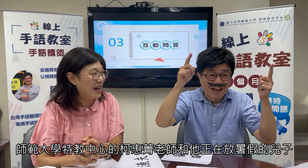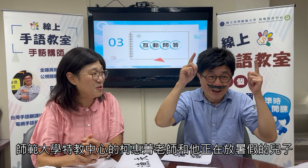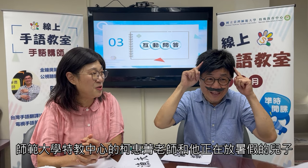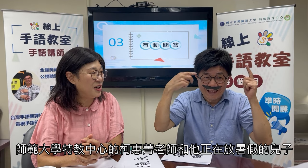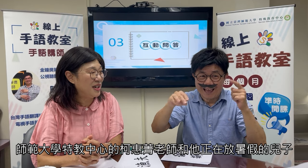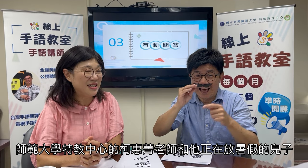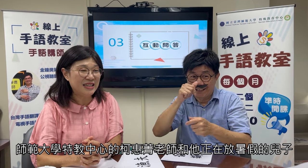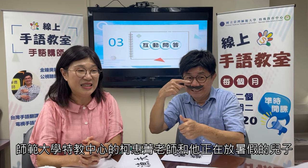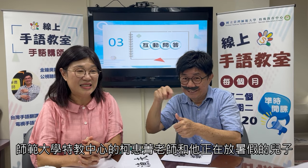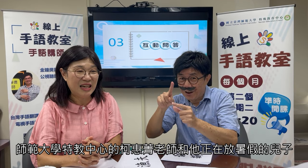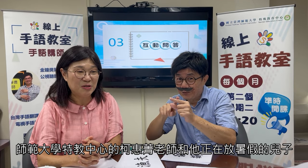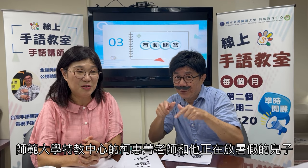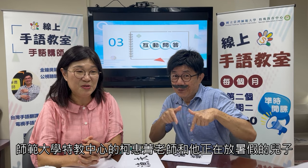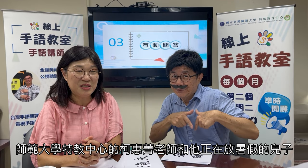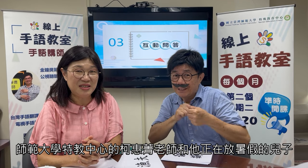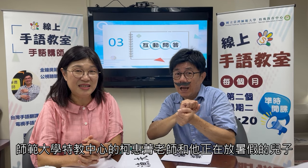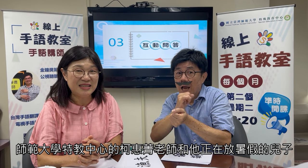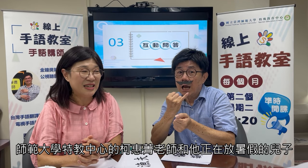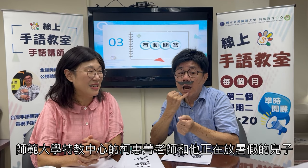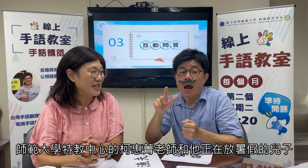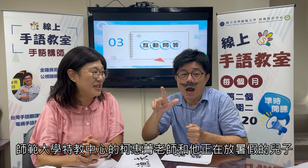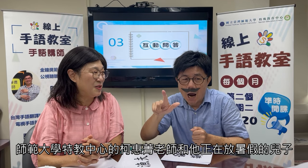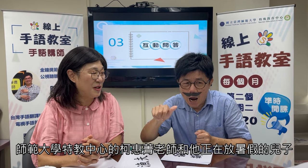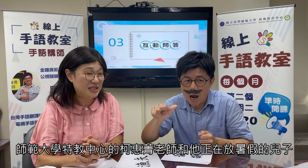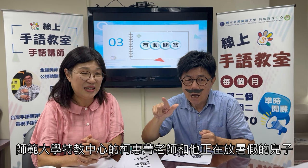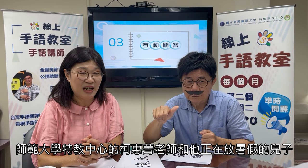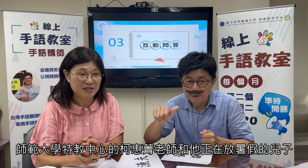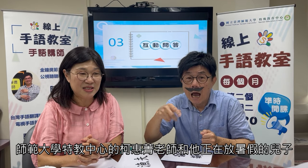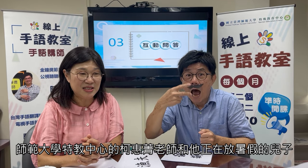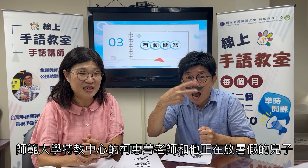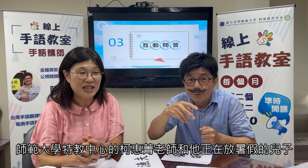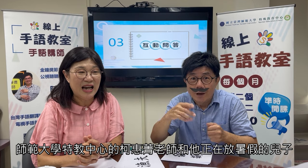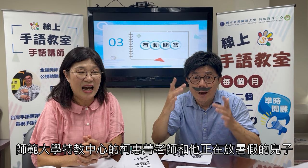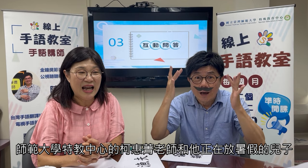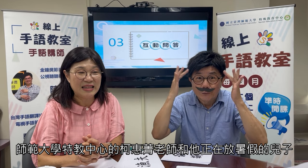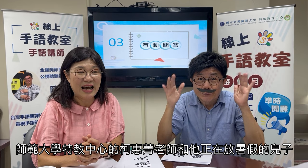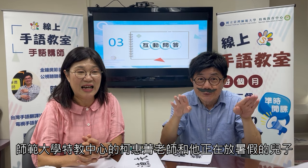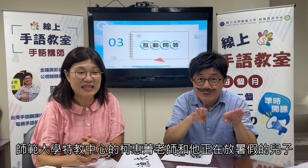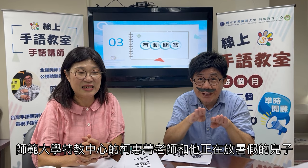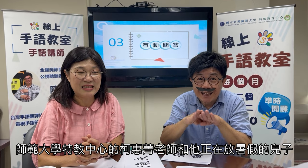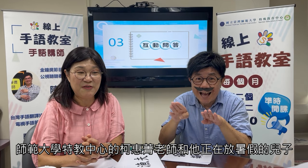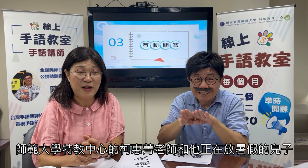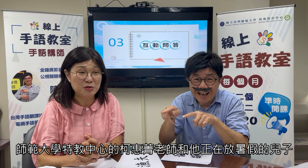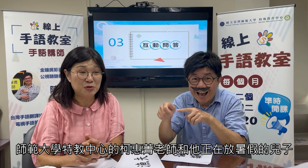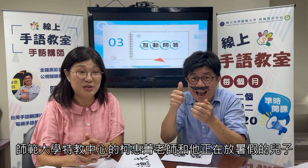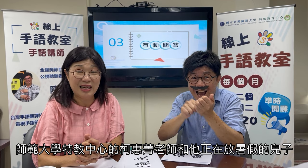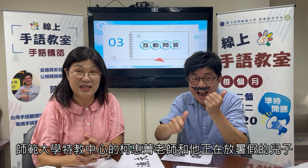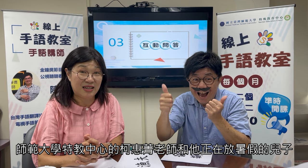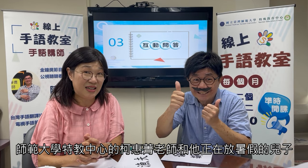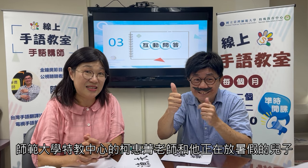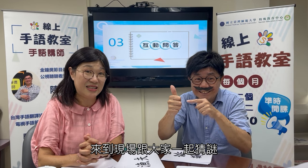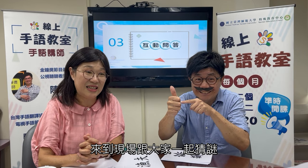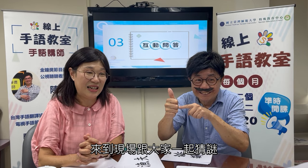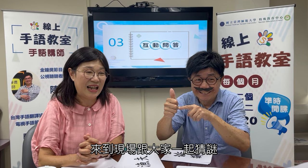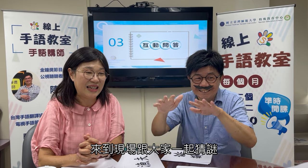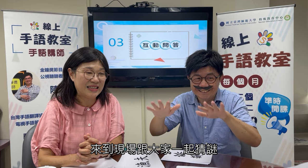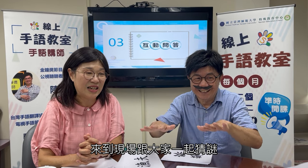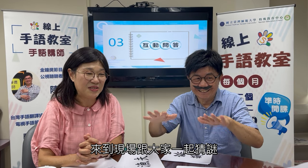学特教中心的柯慧晶老师和他正在放暑假的儿子来到